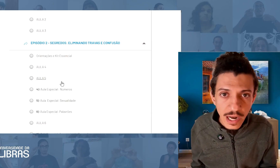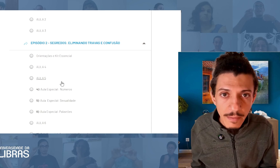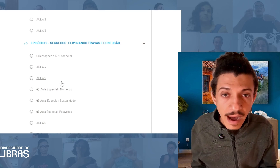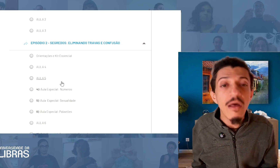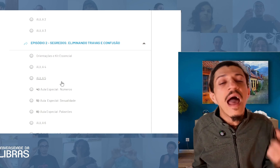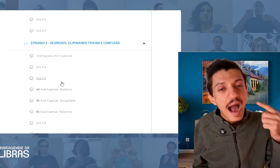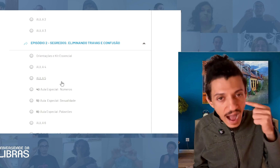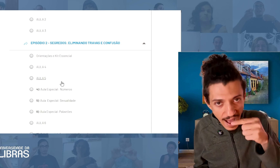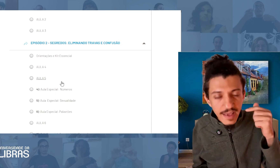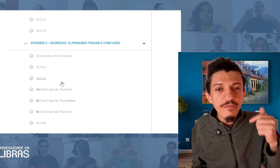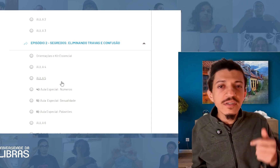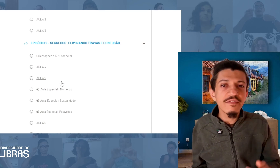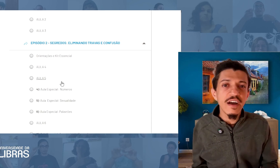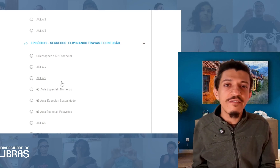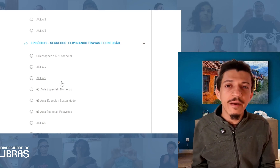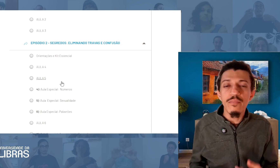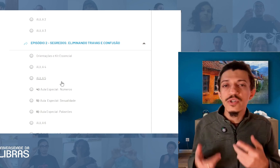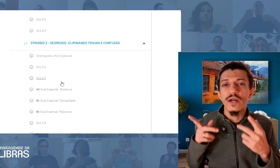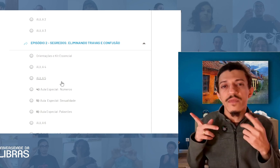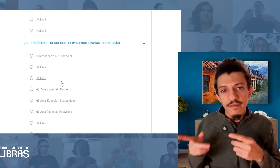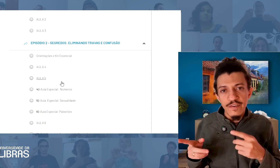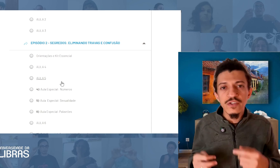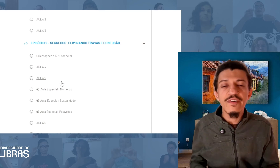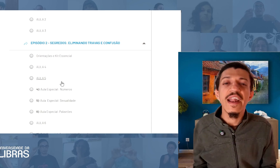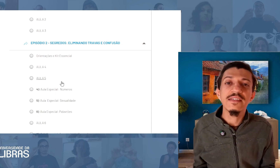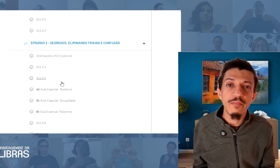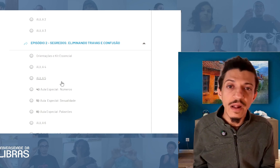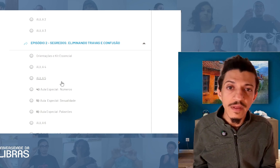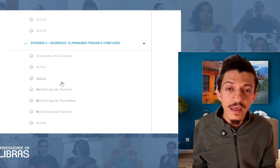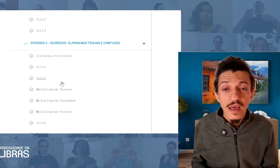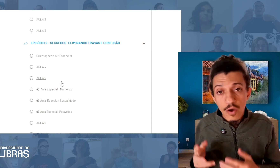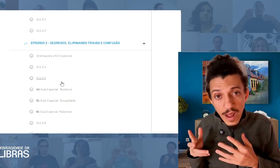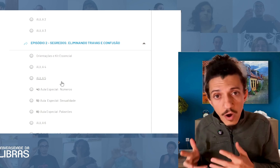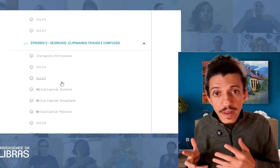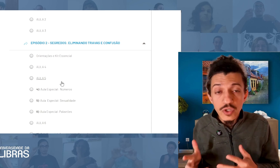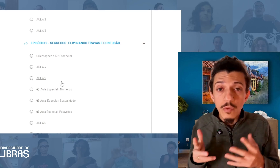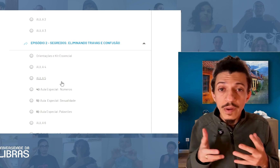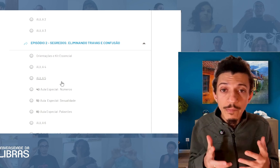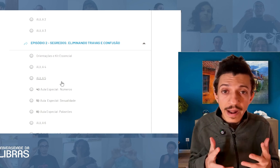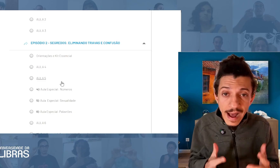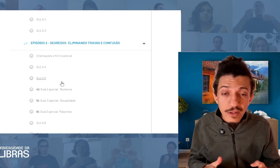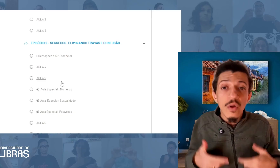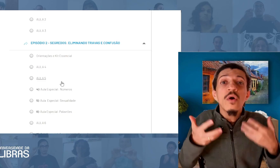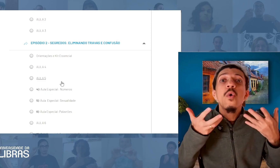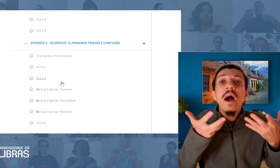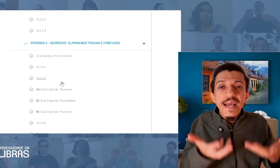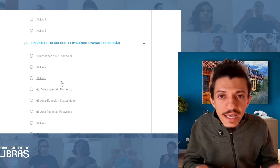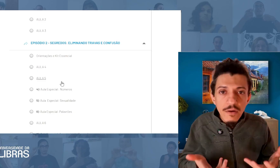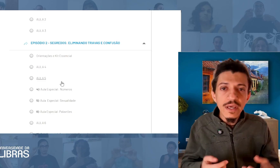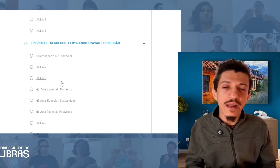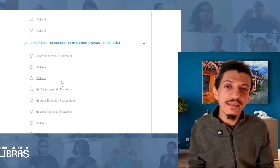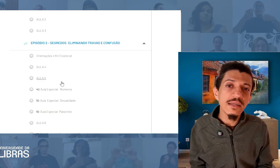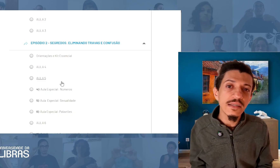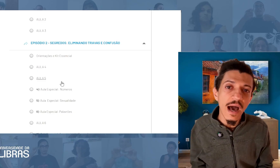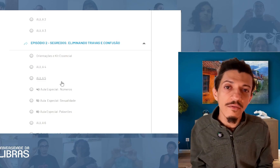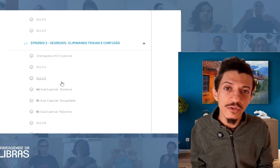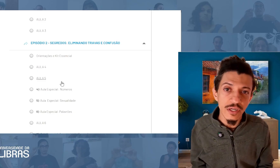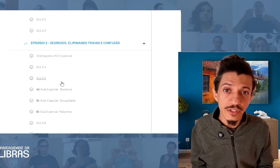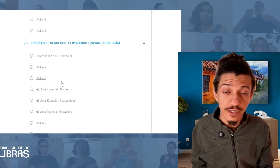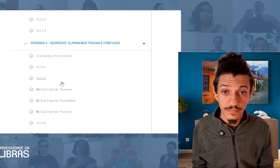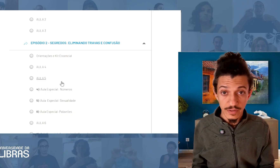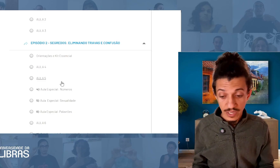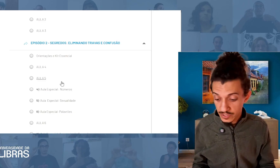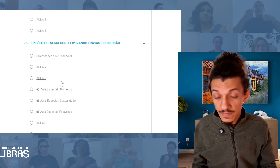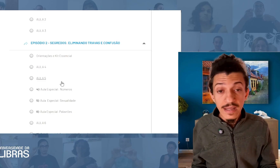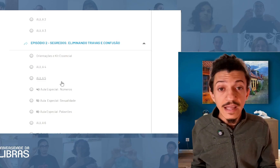de trabalho, aí você vai ver, puxa, fez diferença para mim. Eu realmente estou preparado com aquilo que é necessário no dia a